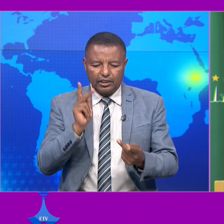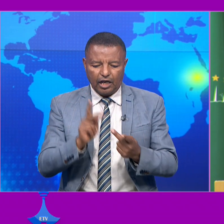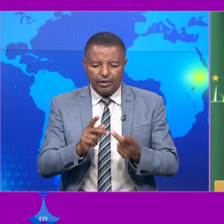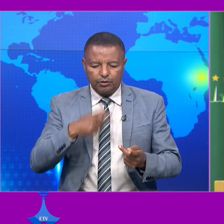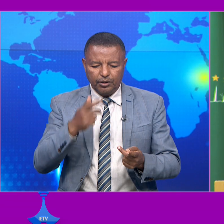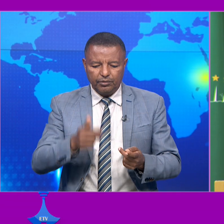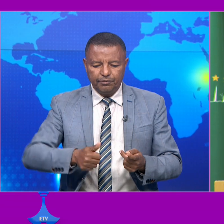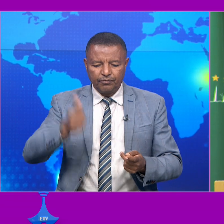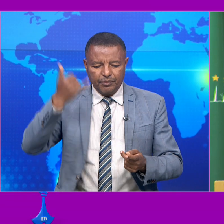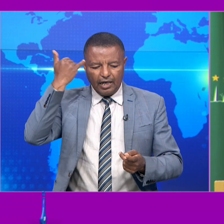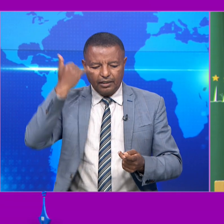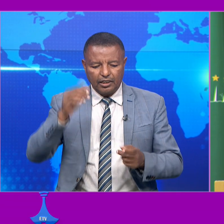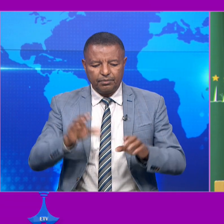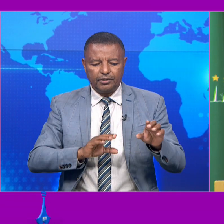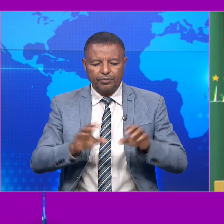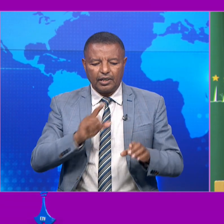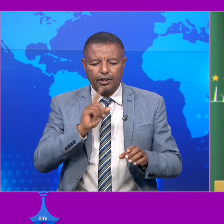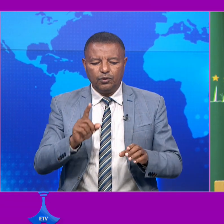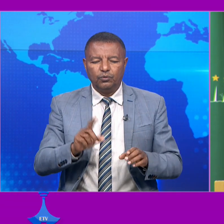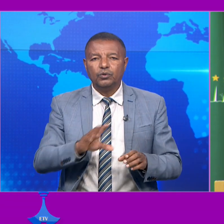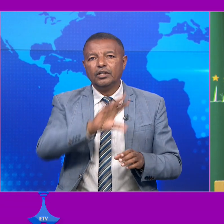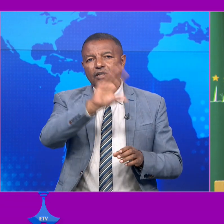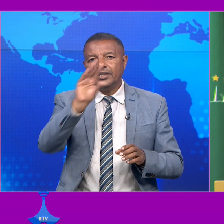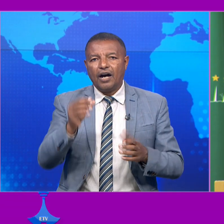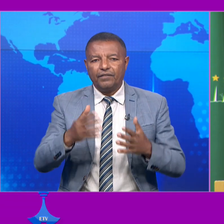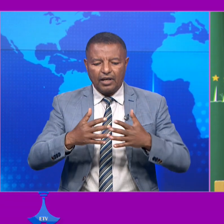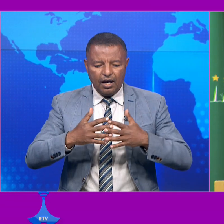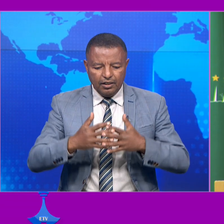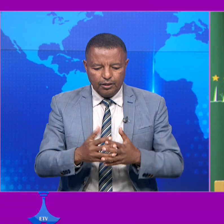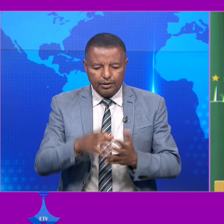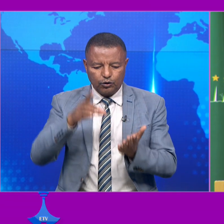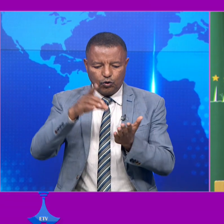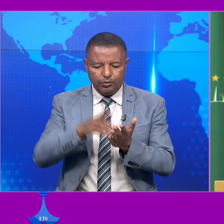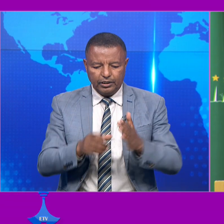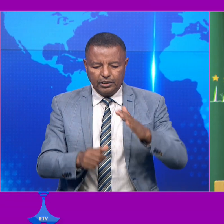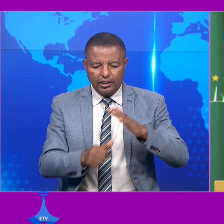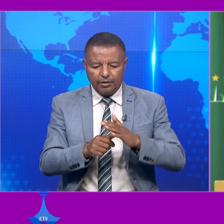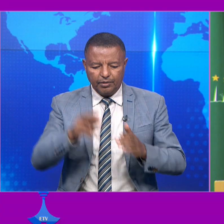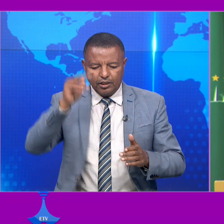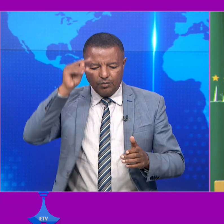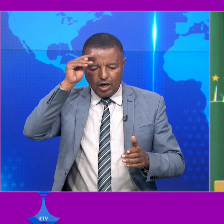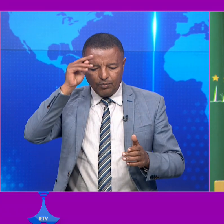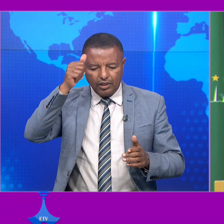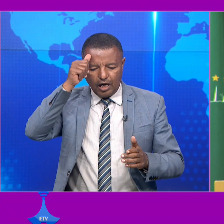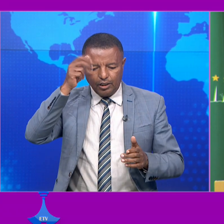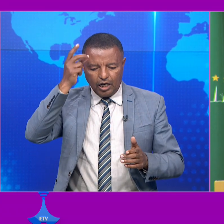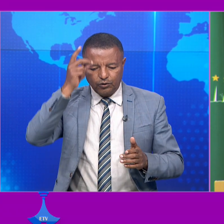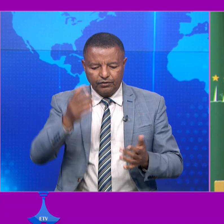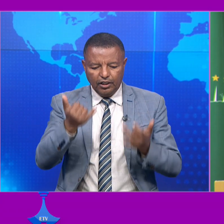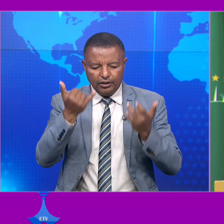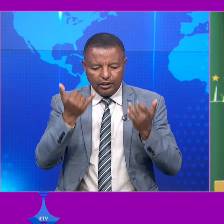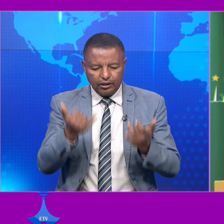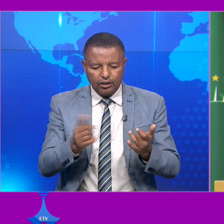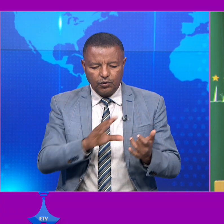ግቦች ስኬታማነት በሚል መሪ ሀሳብ የሚካሄድ ነው። የአፍሪካ ህብረት ኮሚሽን ሊቀመንበር መሐመድ አሊ